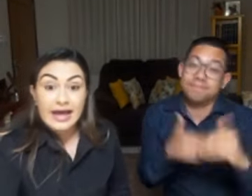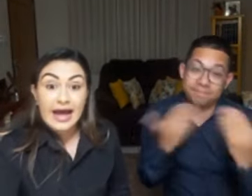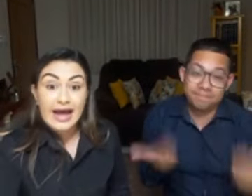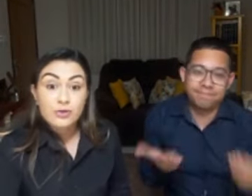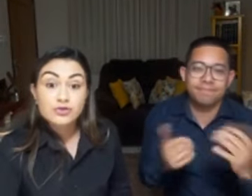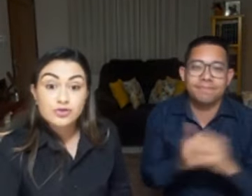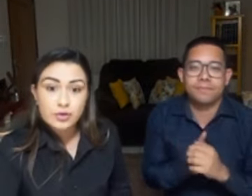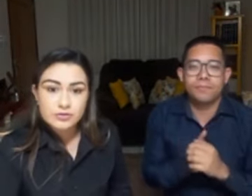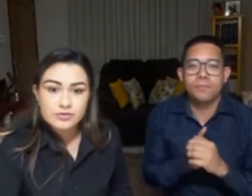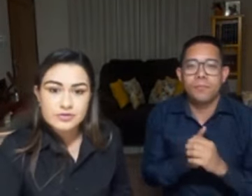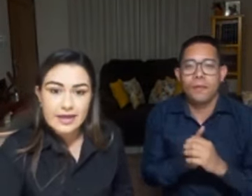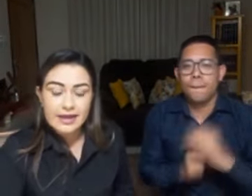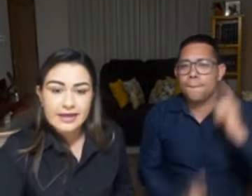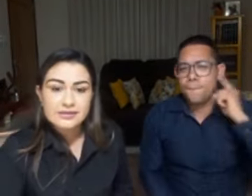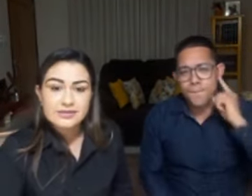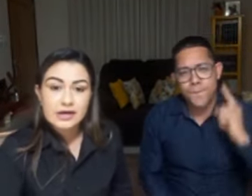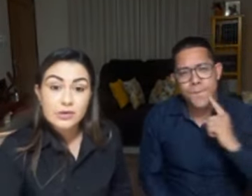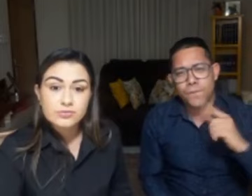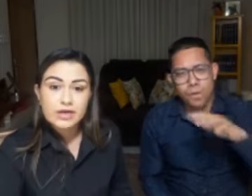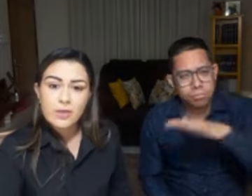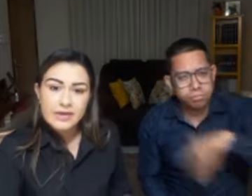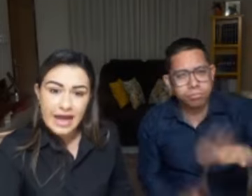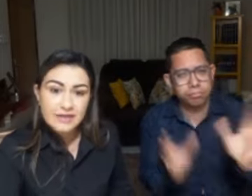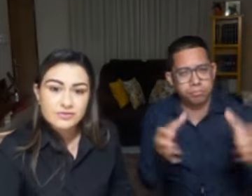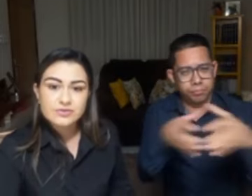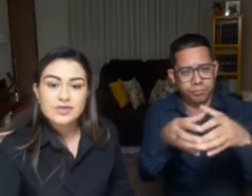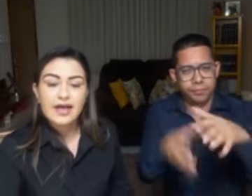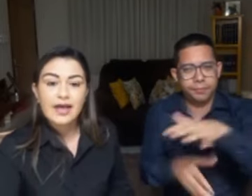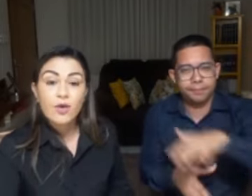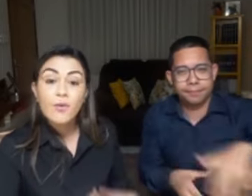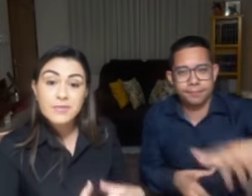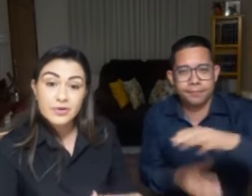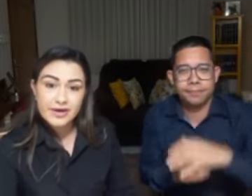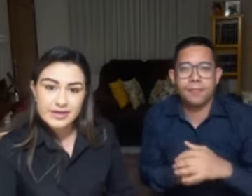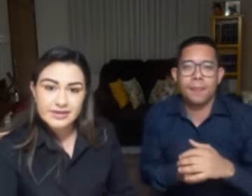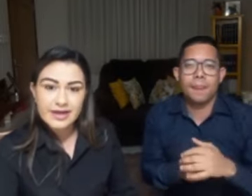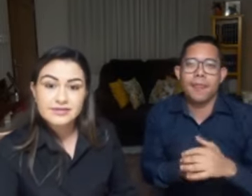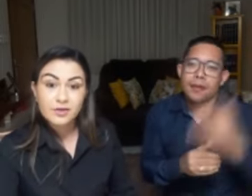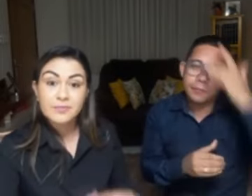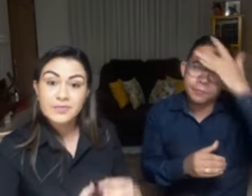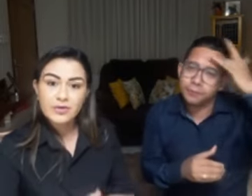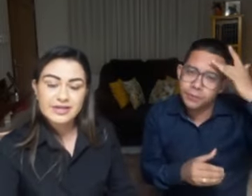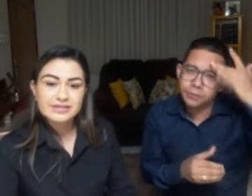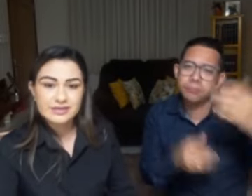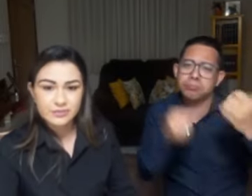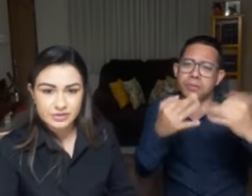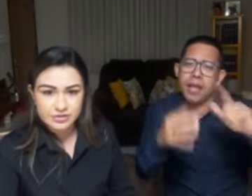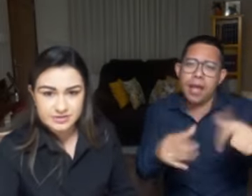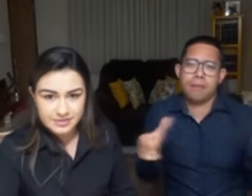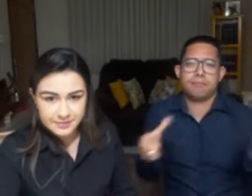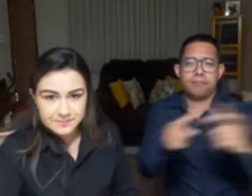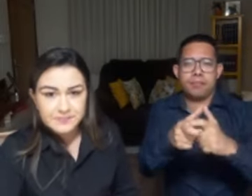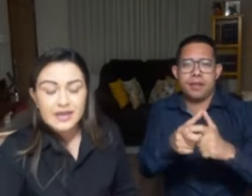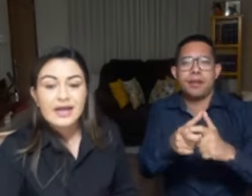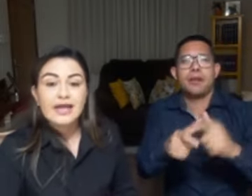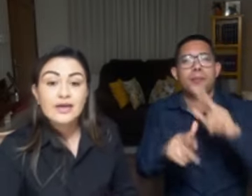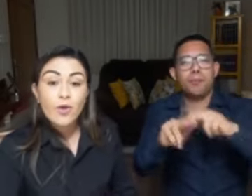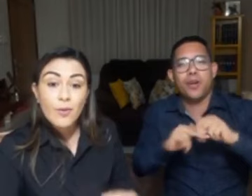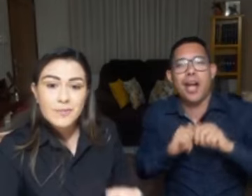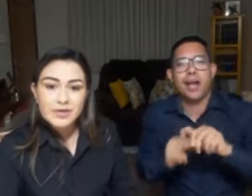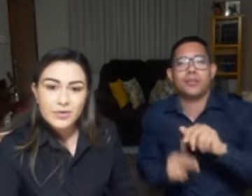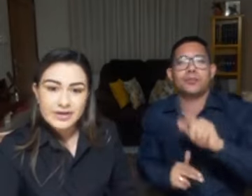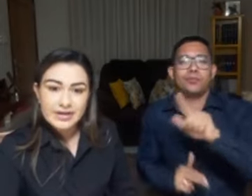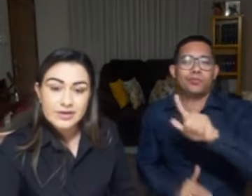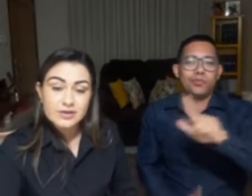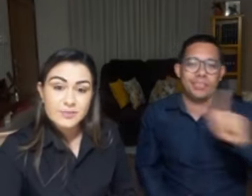Então, os surdos, né, eles são denominados como minoria, né? São minorias linguísticas, né? E